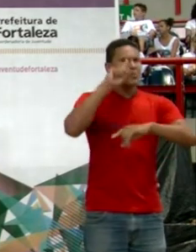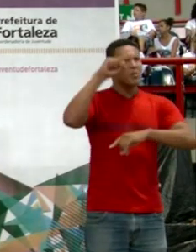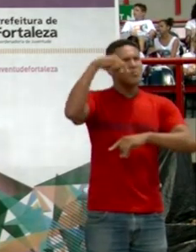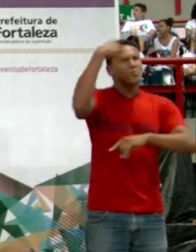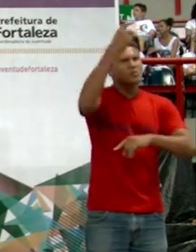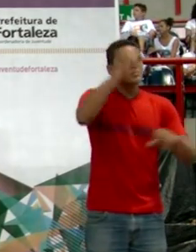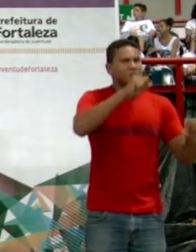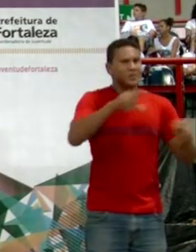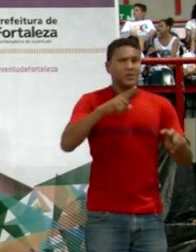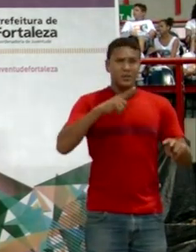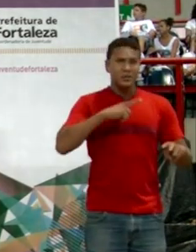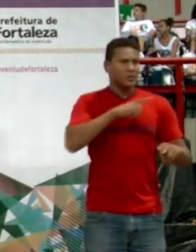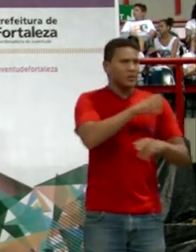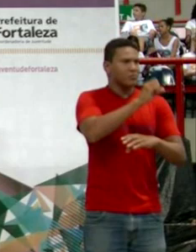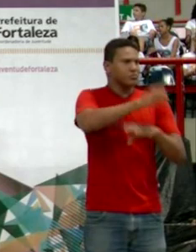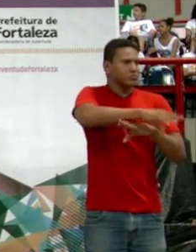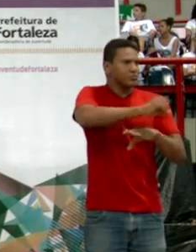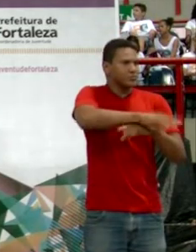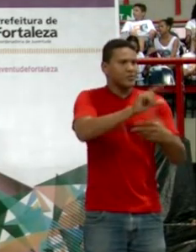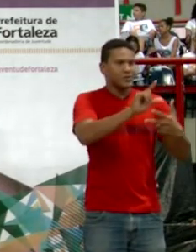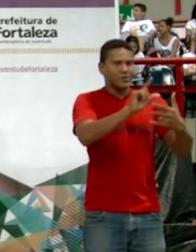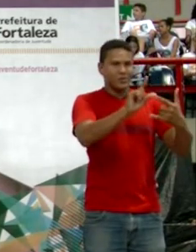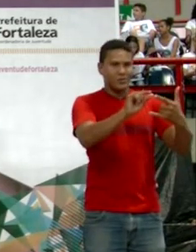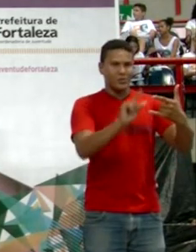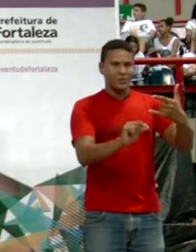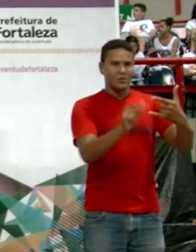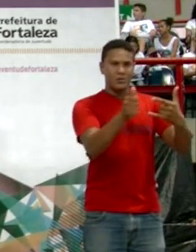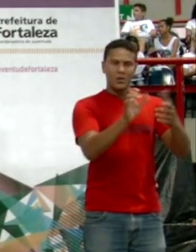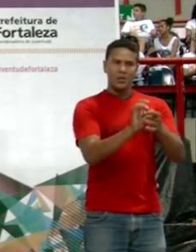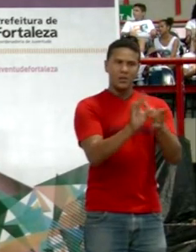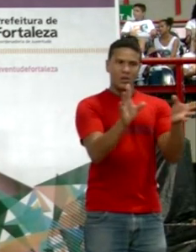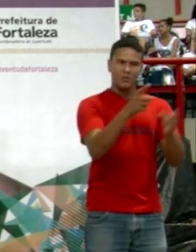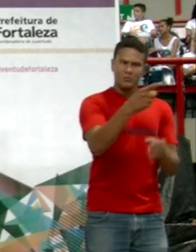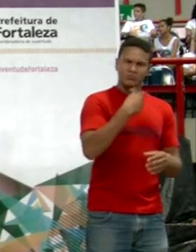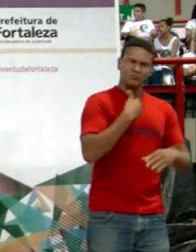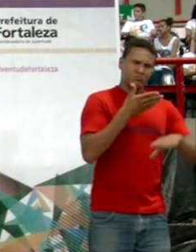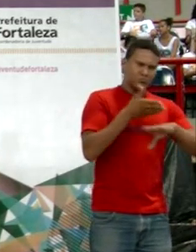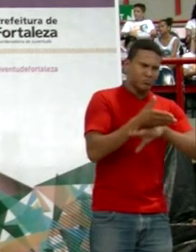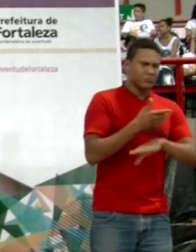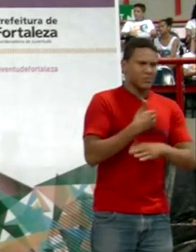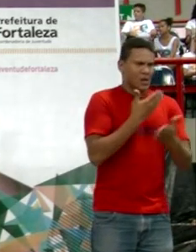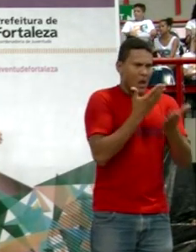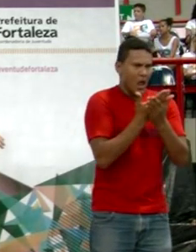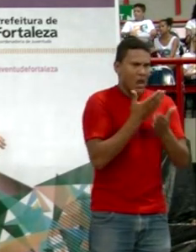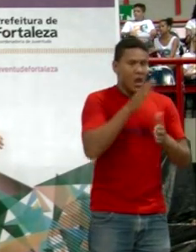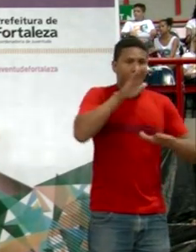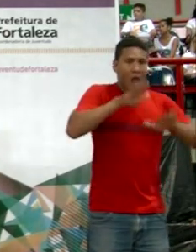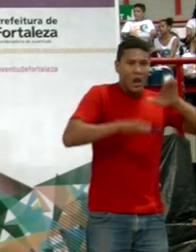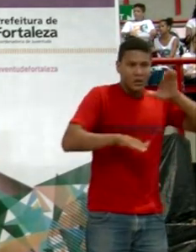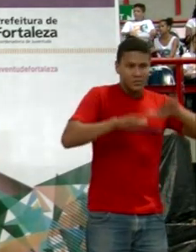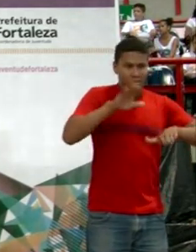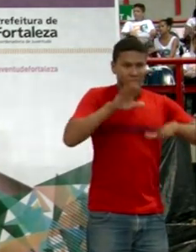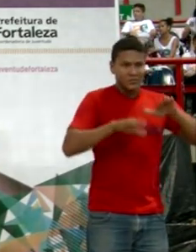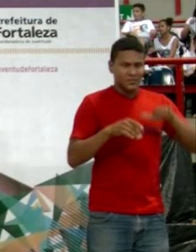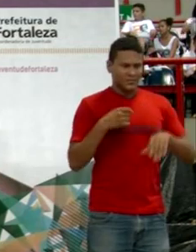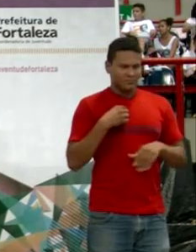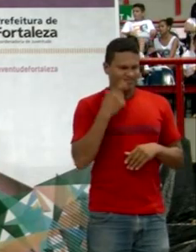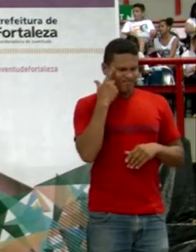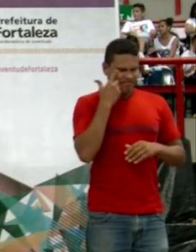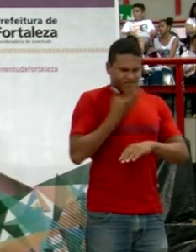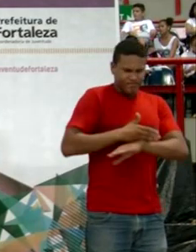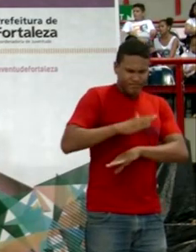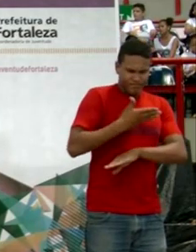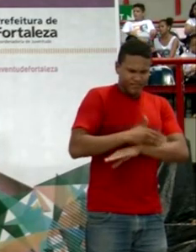uma semana depois da aula, vai estar disponível para vocês. Então, assiste a aula de novo, né? Muitas vezes, você está fazendo